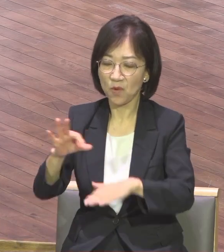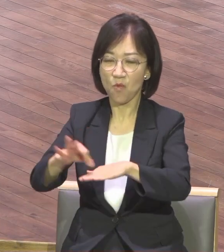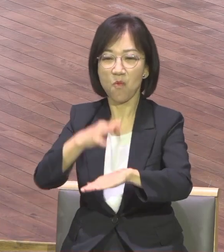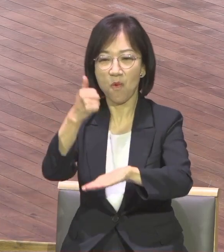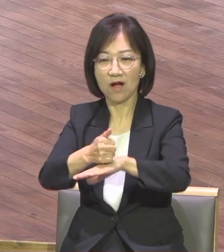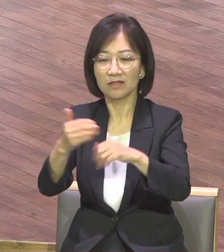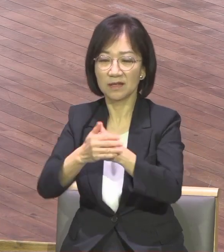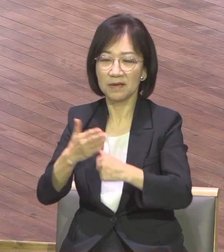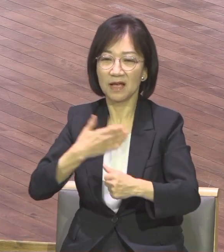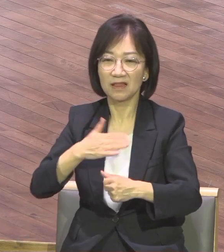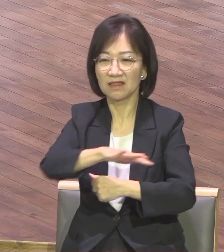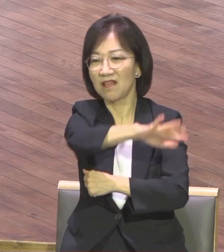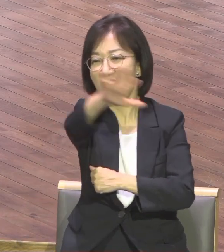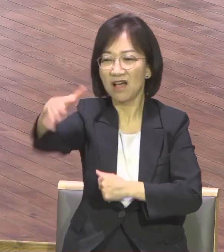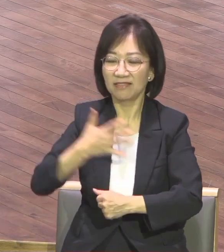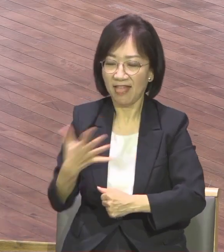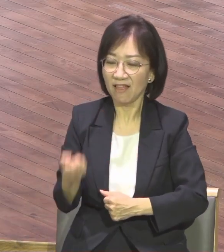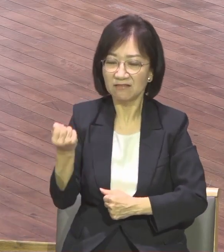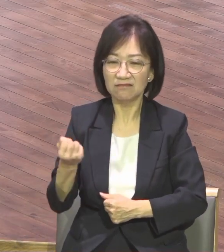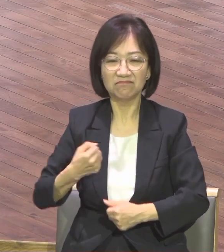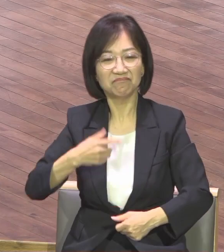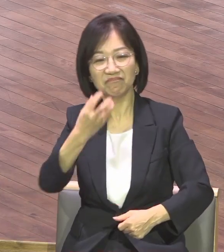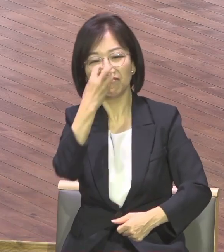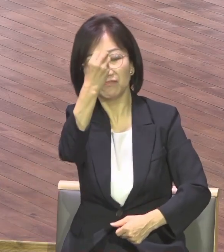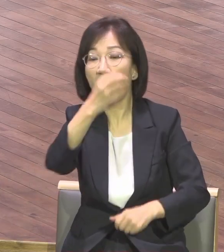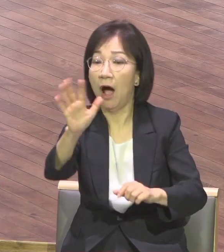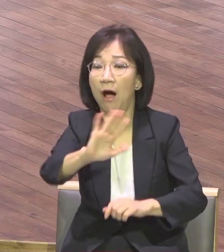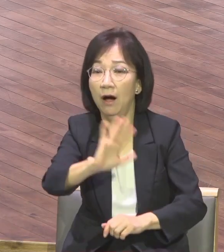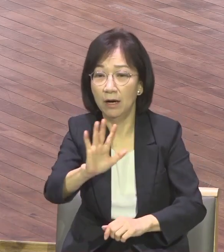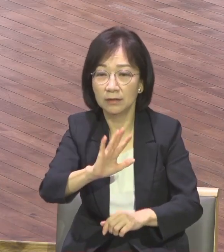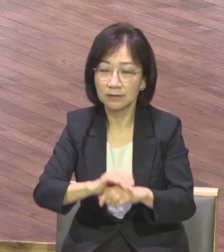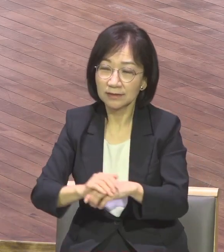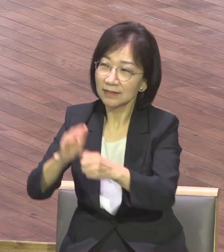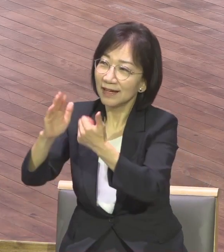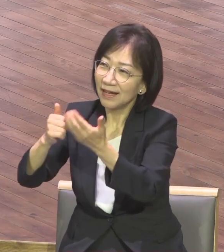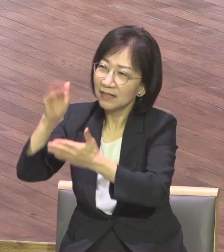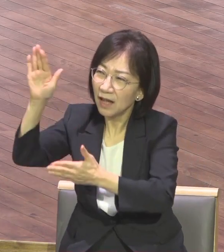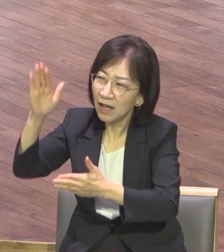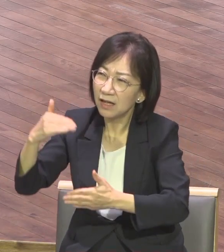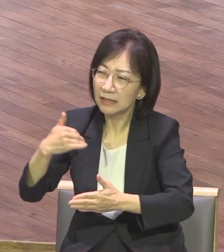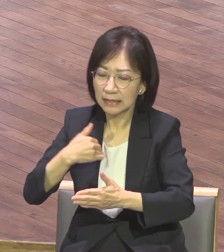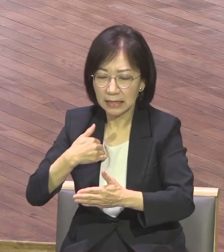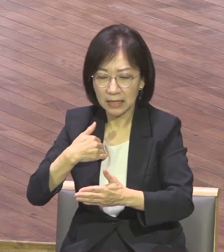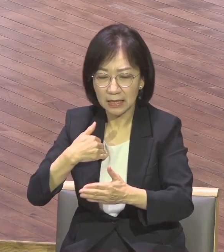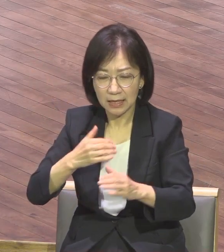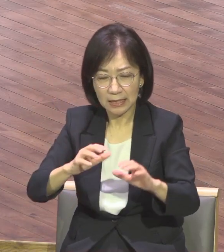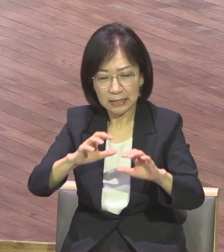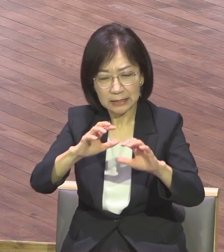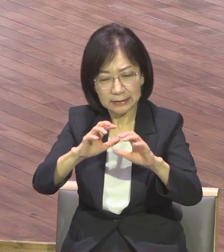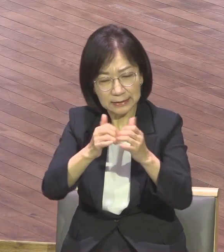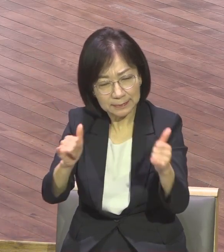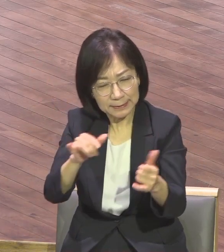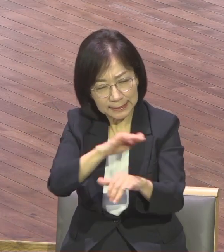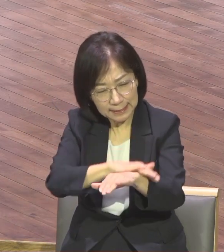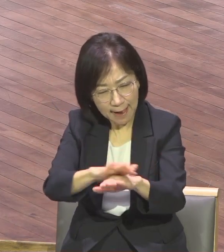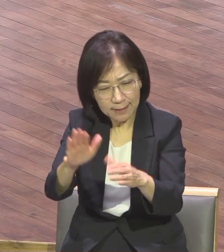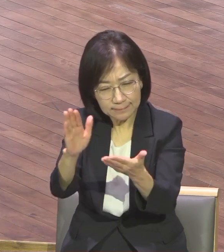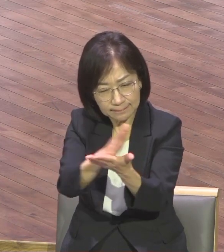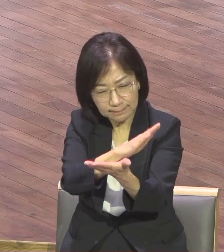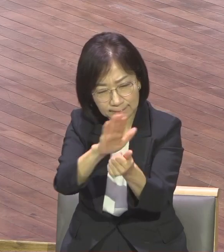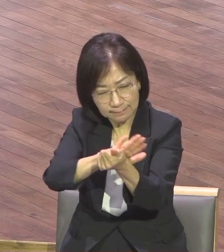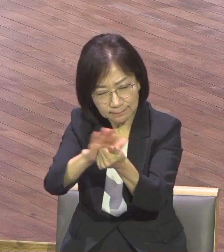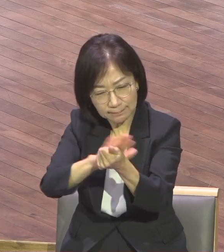하나님 건데 하나님 걸 어떻게 내가 좀 지혜롭게 좀 잘 그렇게 내가 섬겨야 되겠는데 좀 지혜를